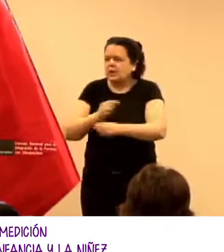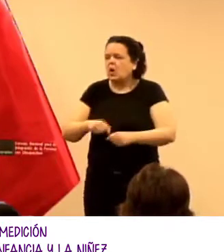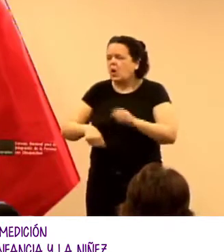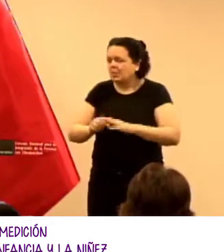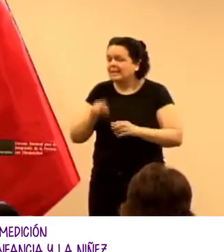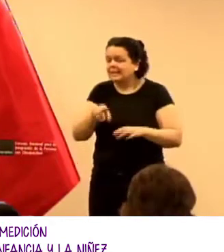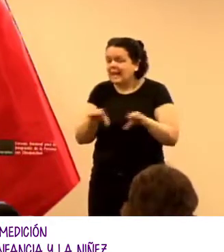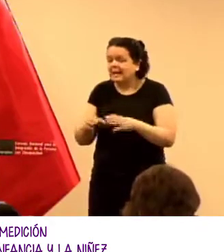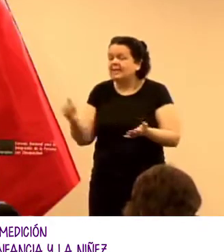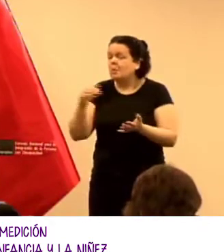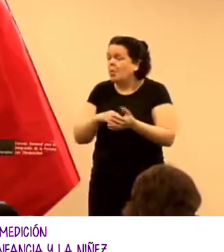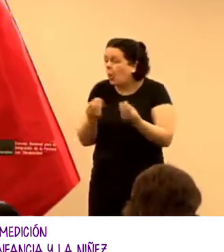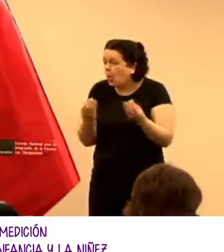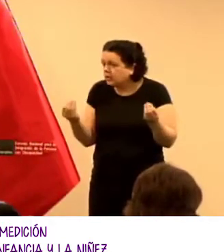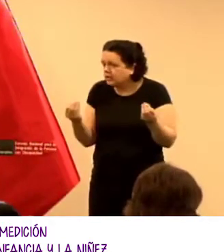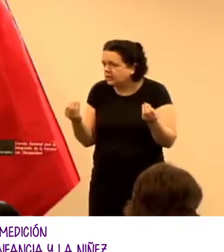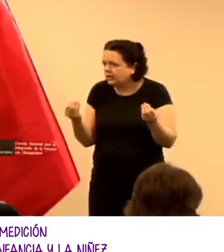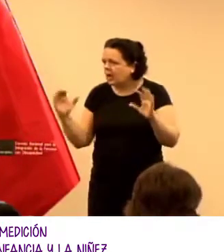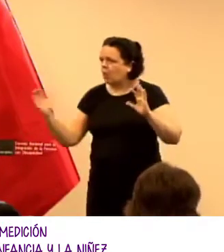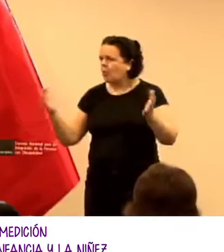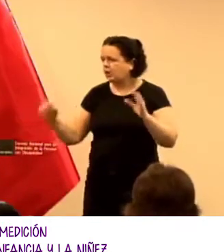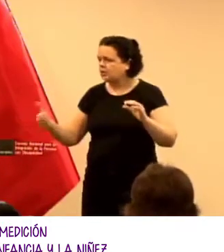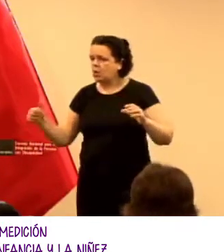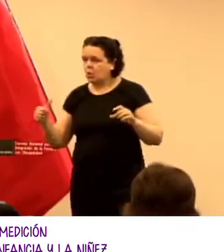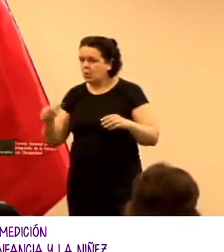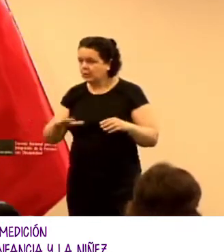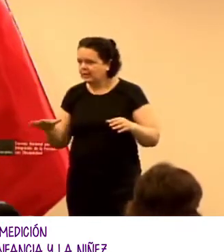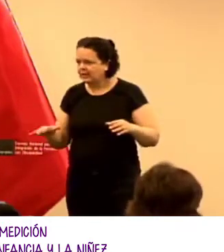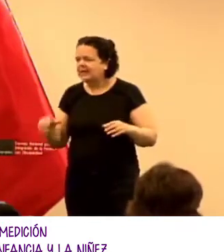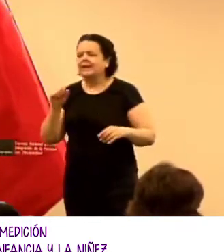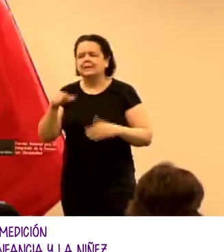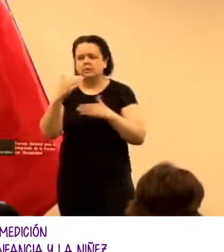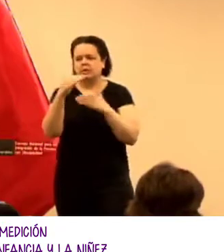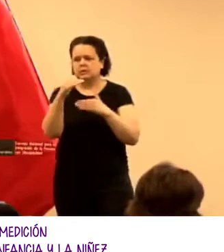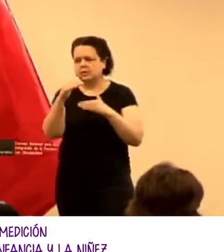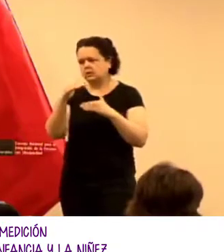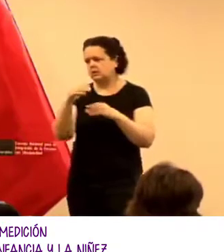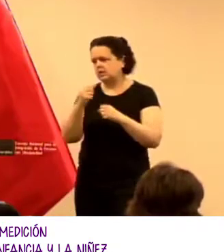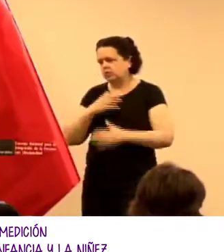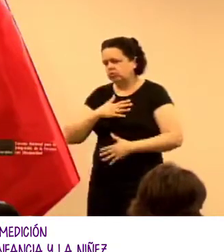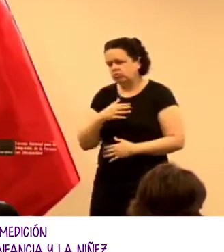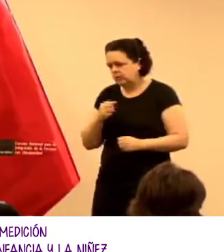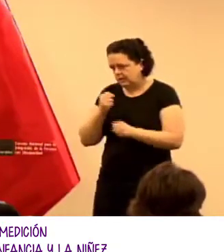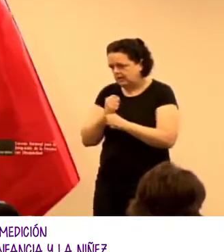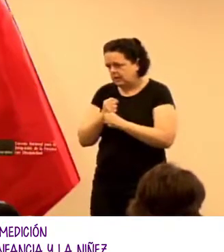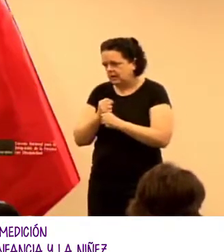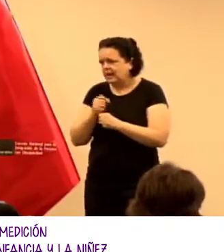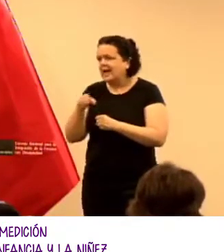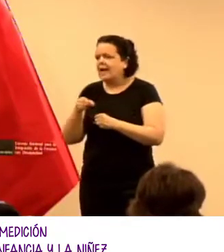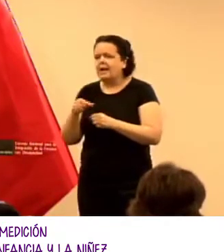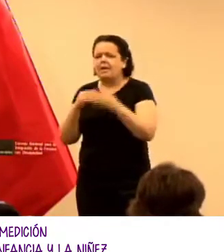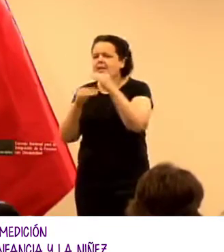hacen más o mucho más respecto a los niños, se considera que sí es una limitación funcional que puede limitar la participación social de